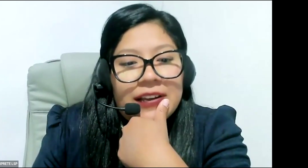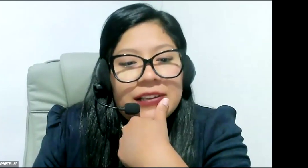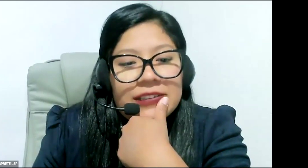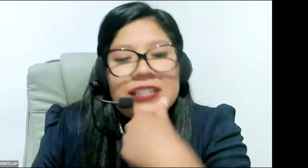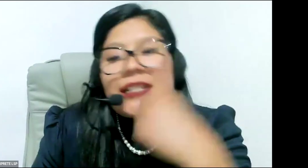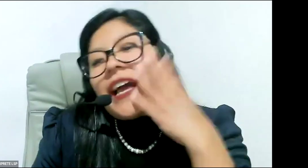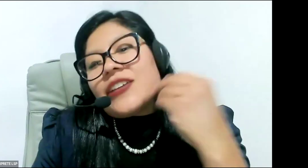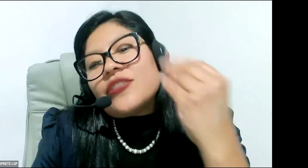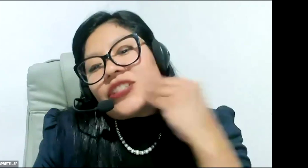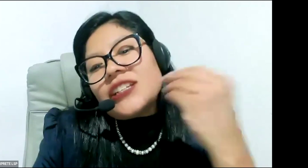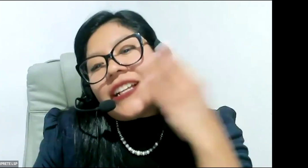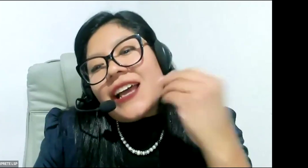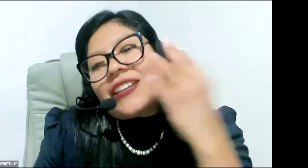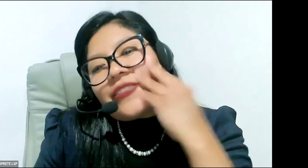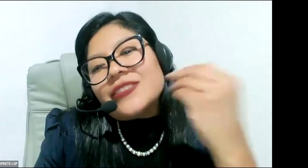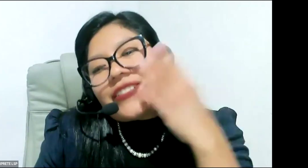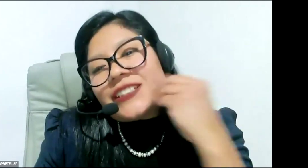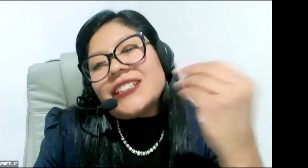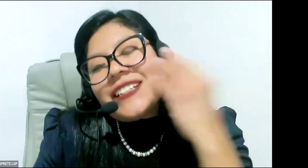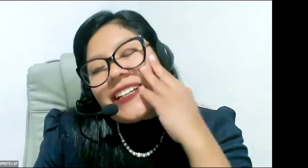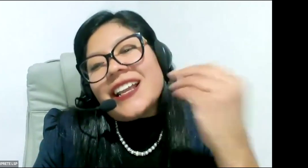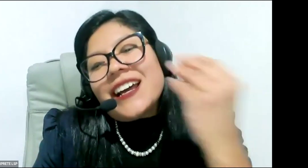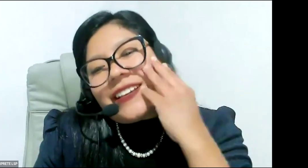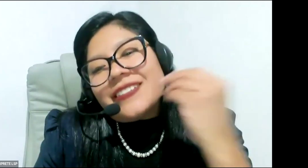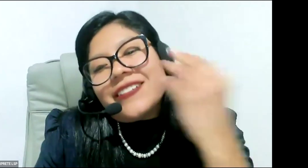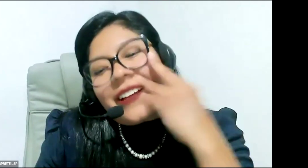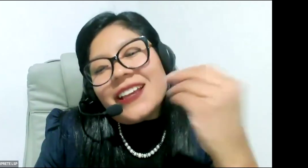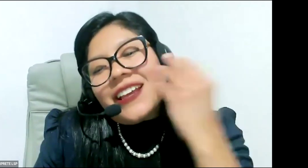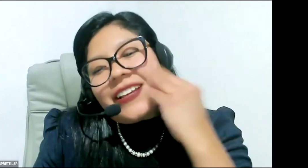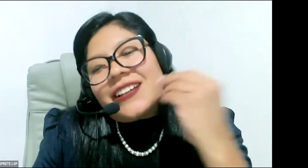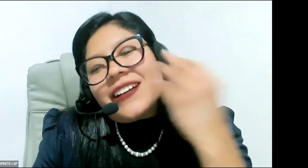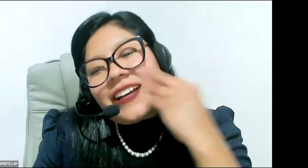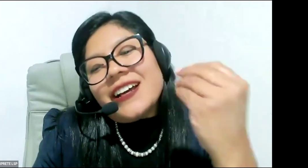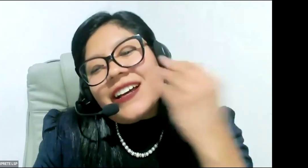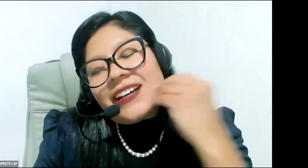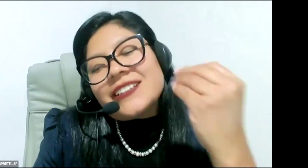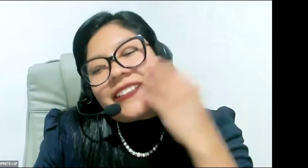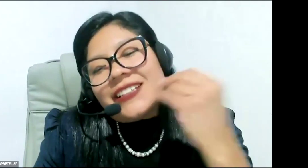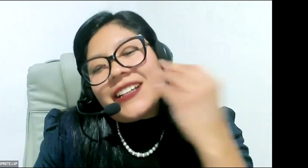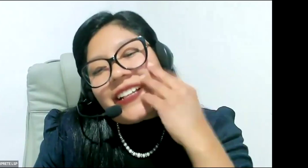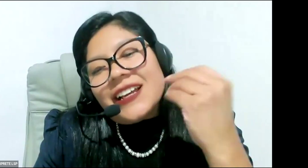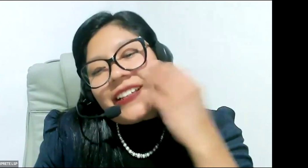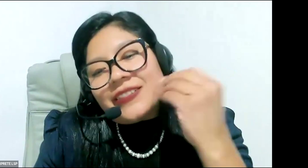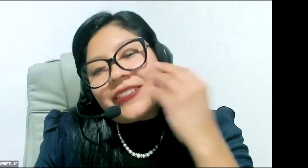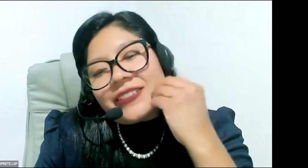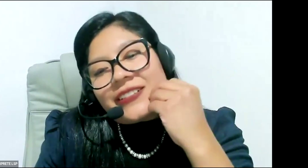chiclayo chiclayo chiclayo chiclayo Ajá